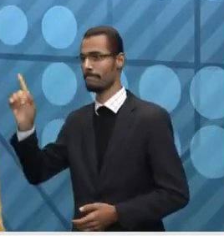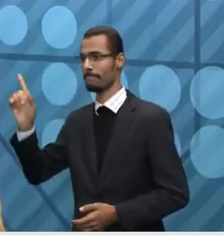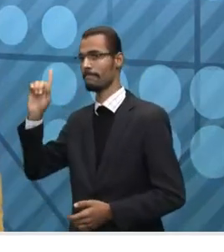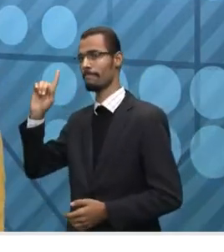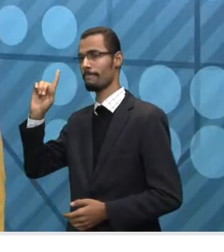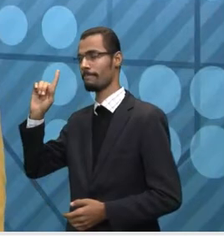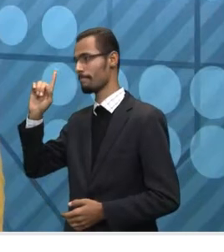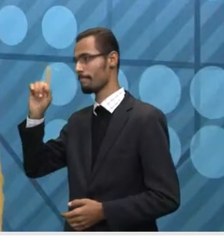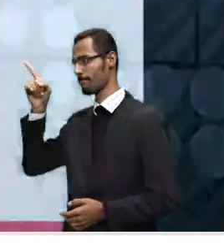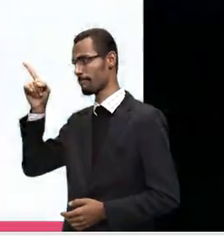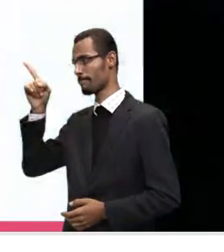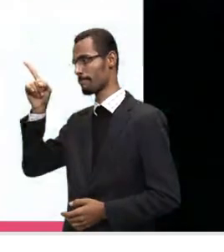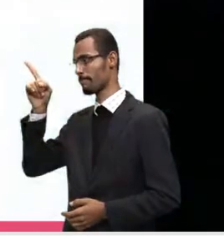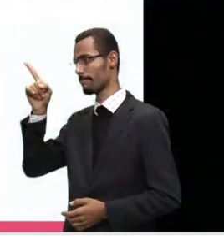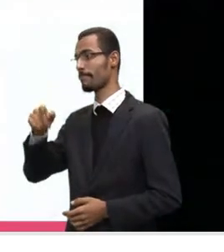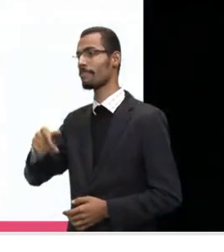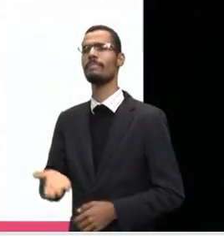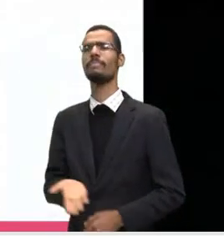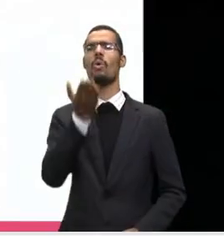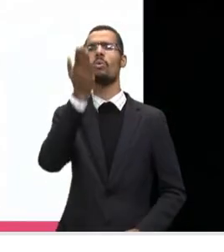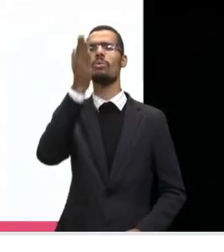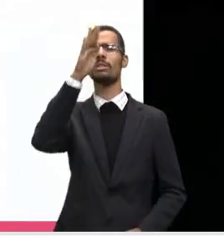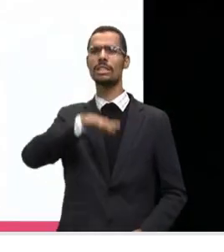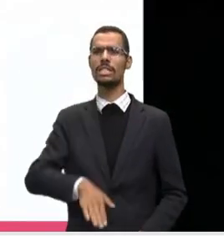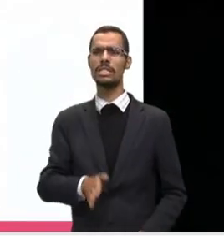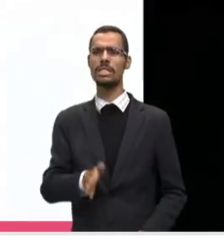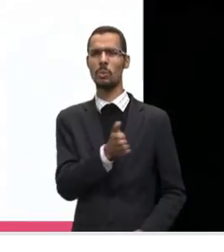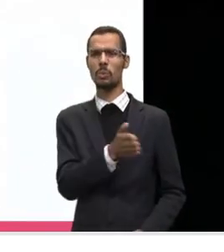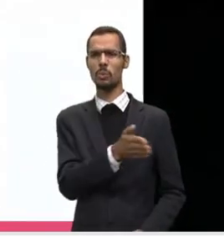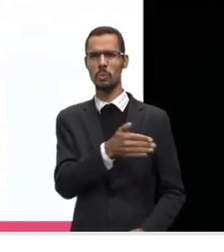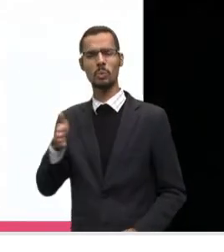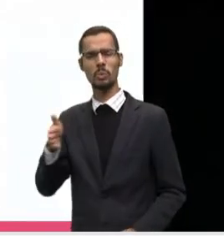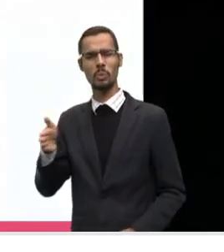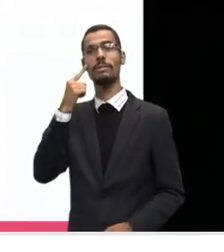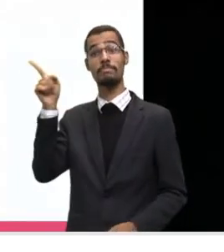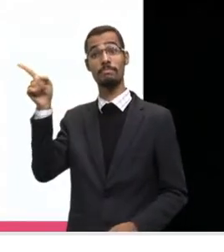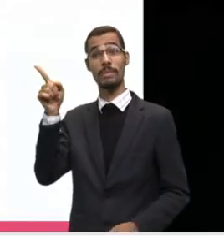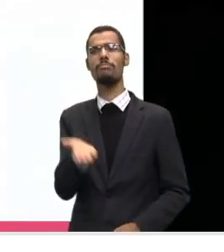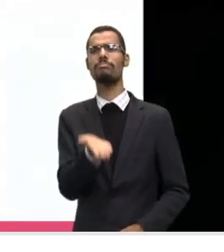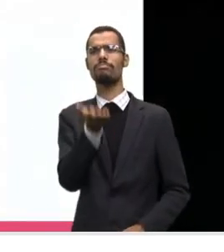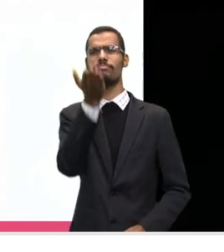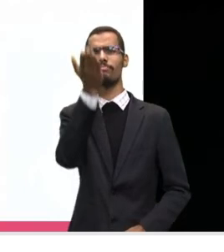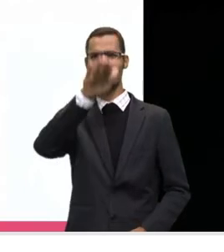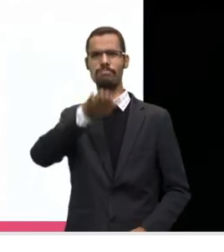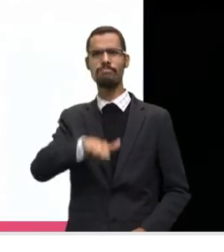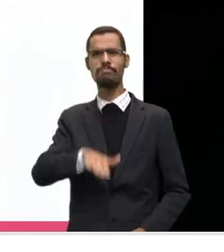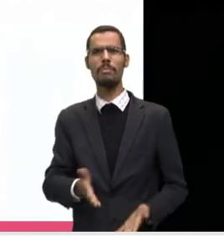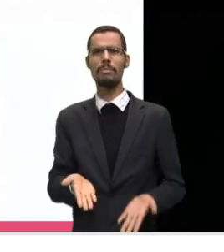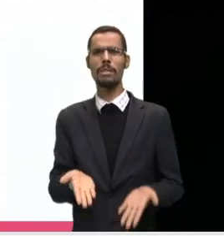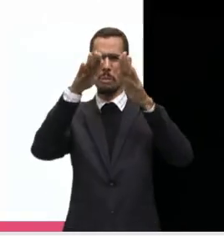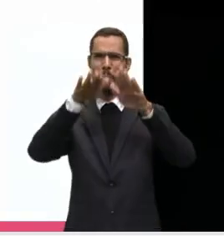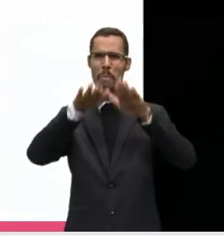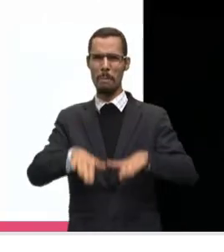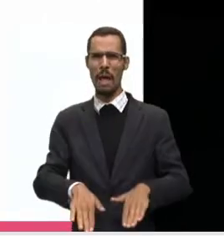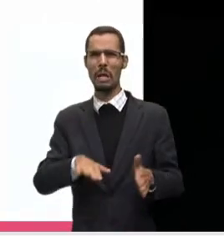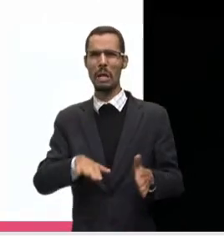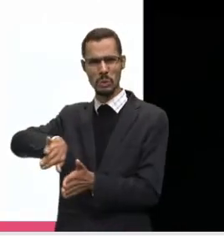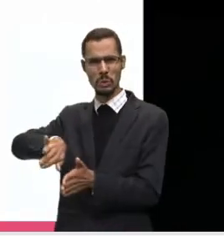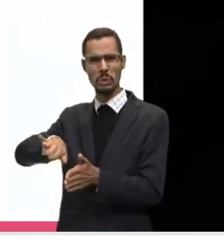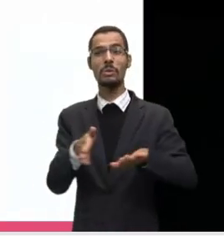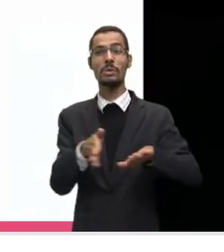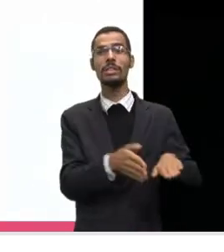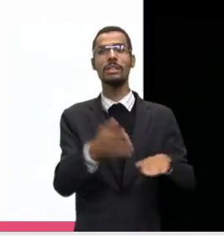Então, eu trago para você lá no quadro a orientação da mão. Observe o seguinte, que a orientação da mão, anota aí,